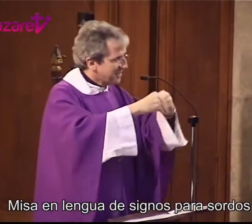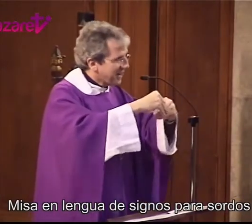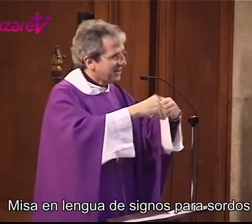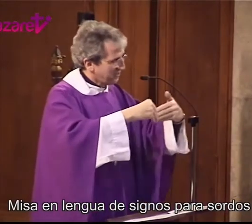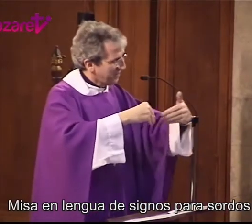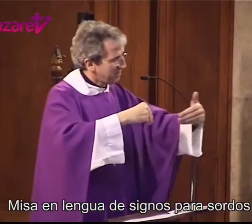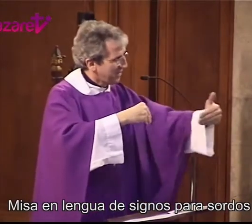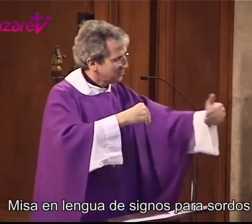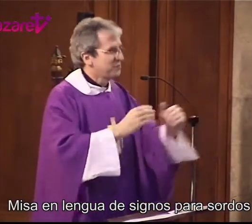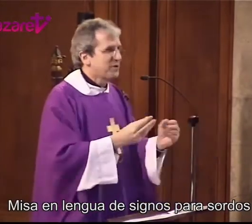se integran en varios domingos,